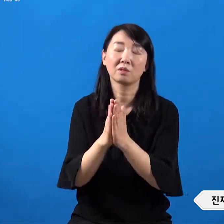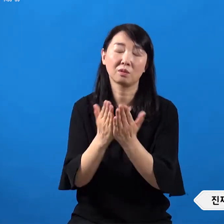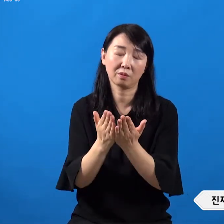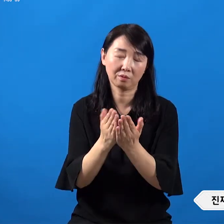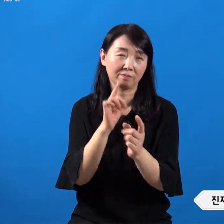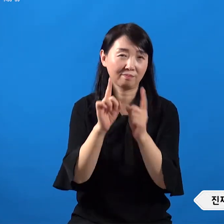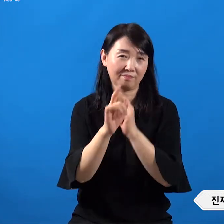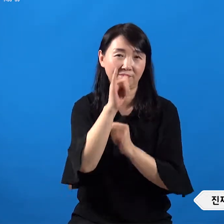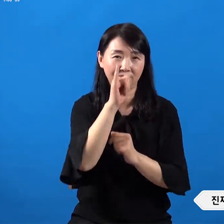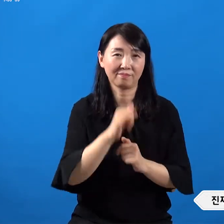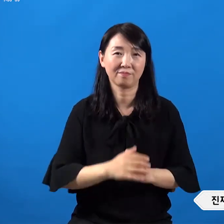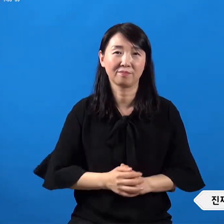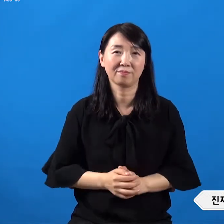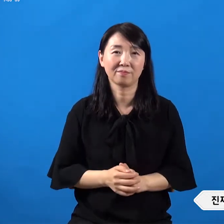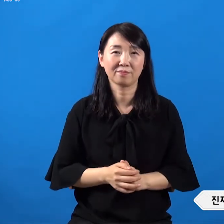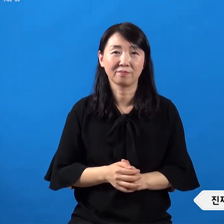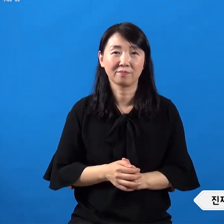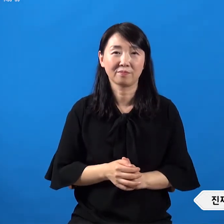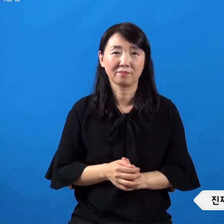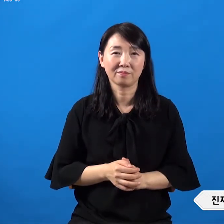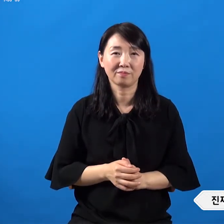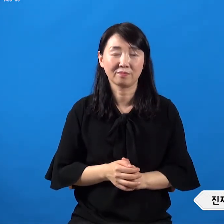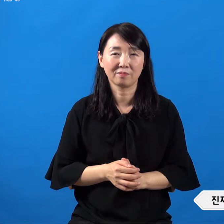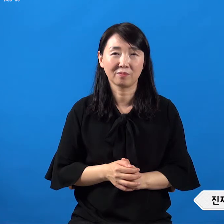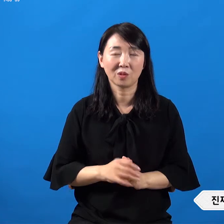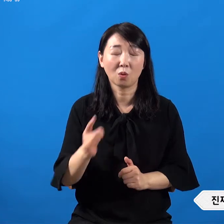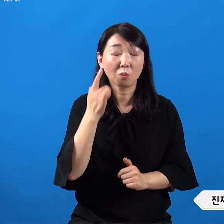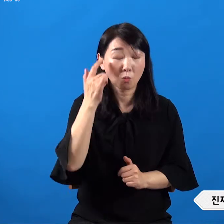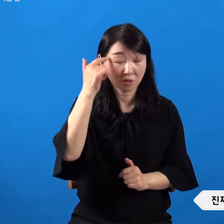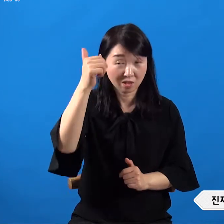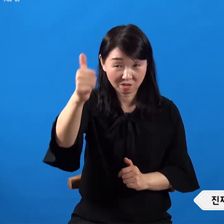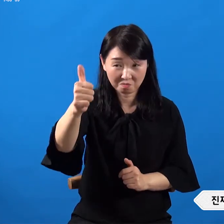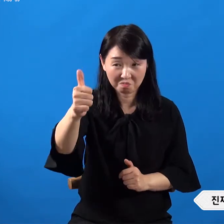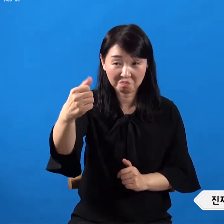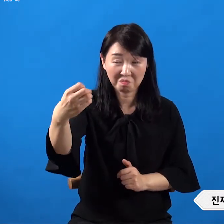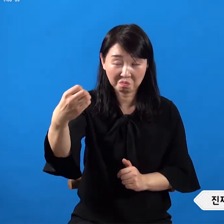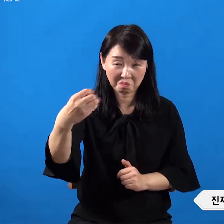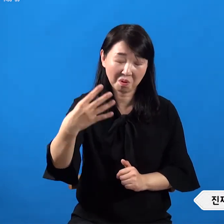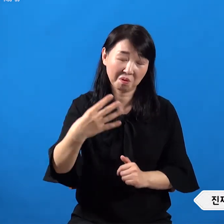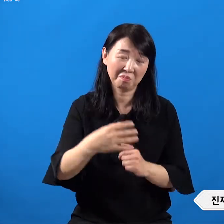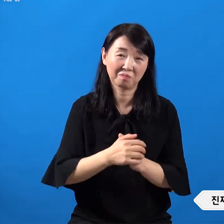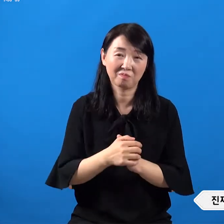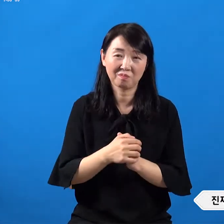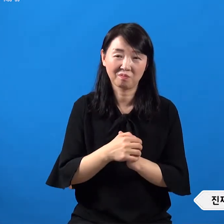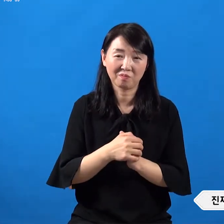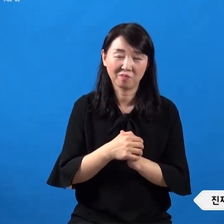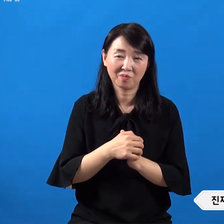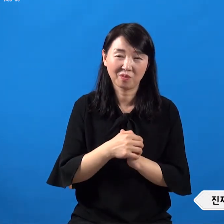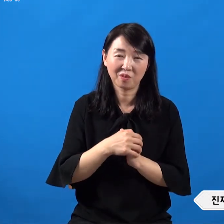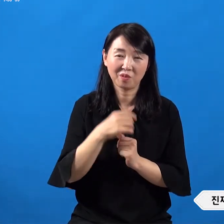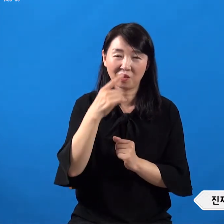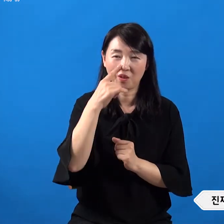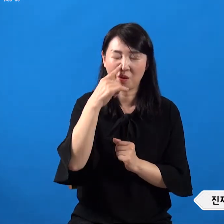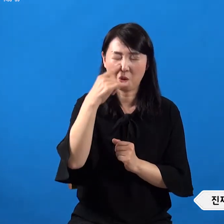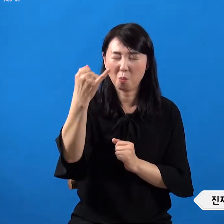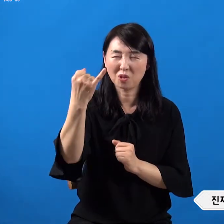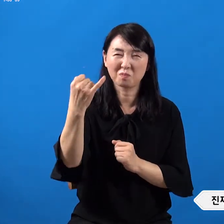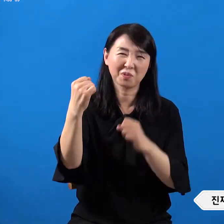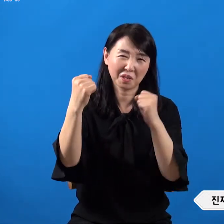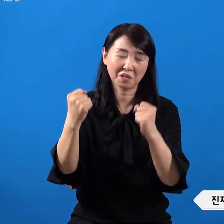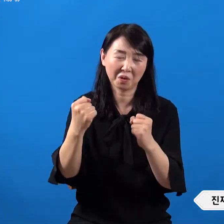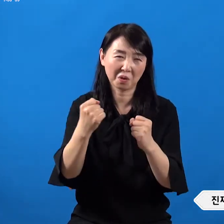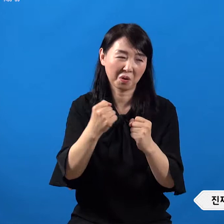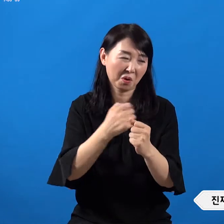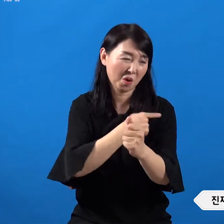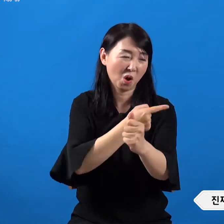성경은 말씀하고 있습니다. 한 목사님이, 어머님이 계시는데 권사님입니다. 그런데